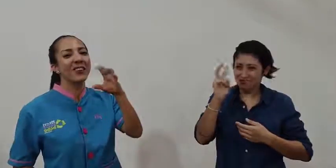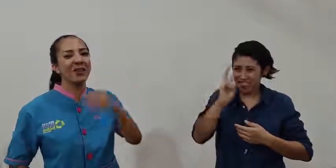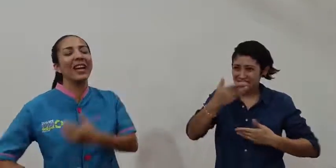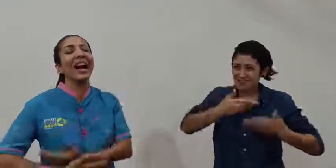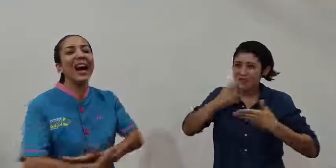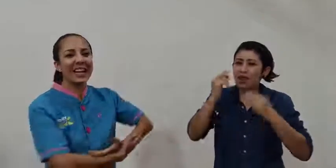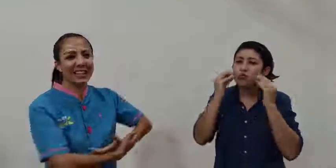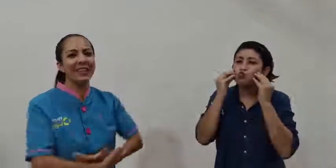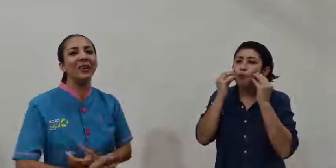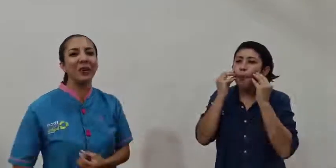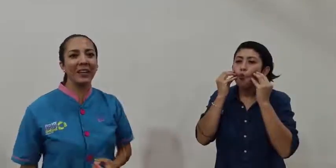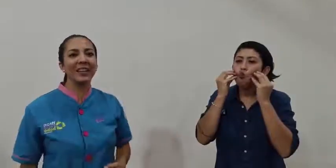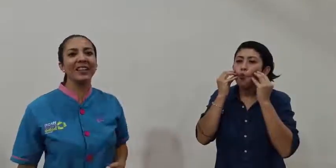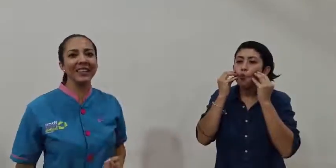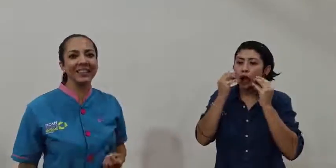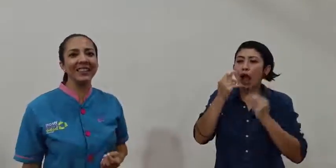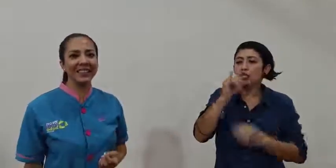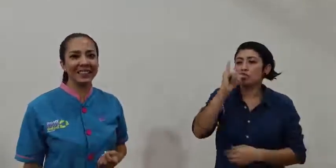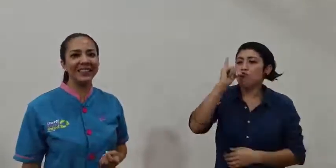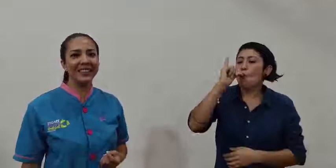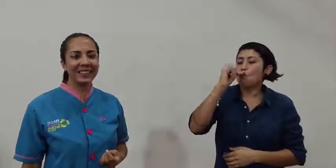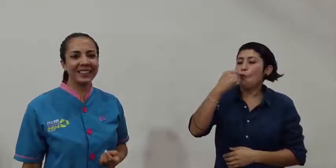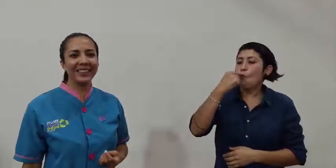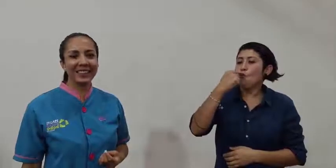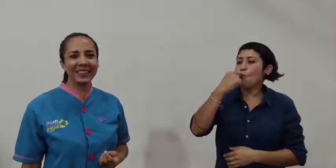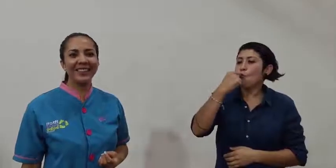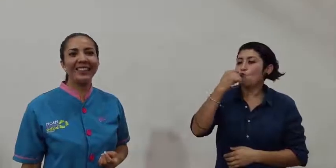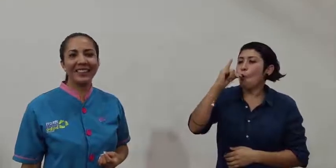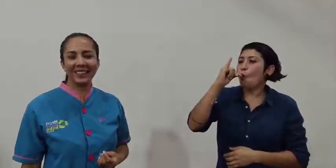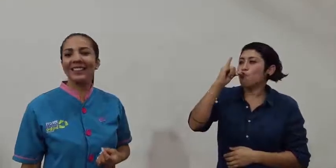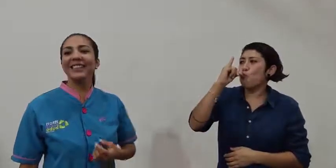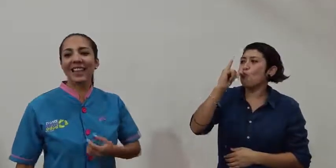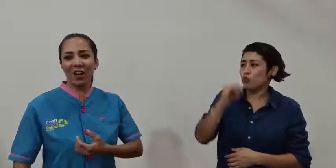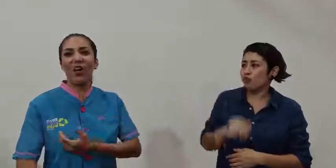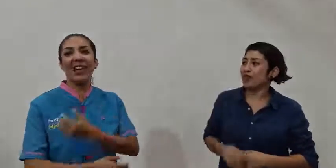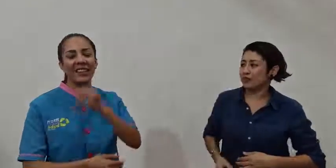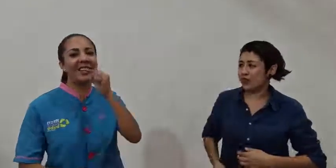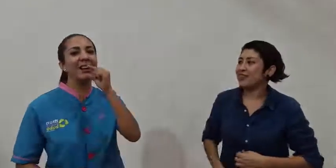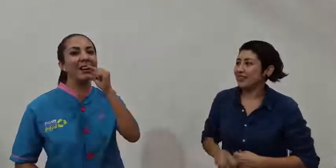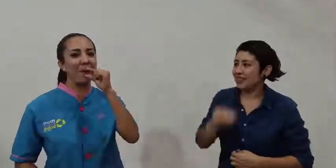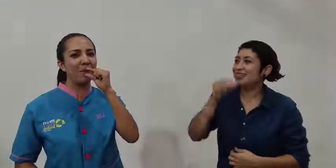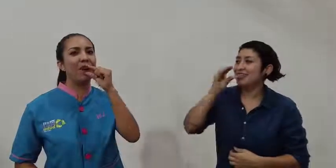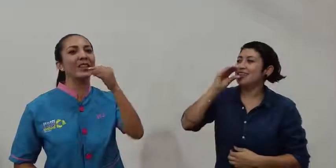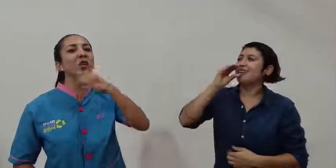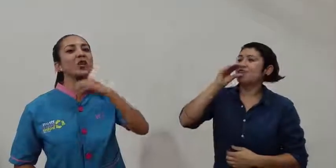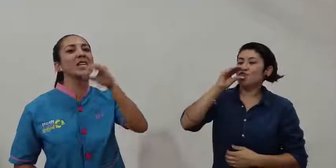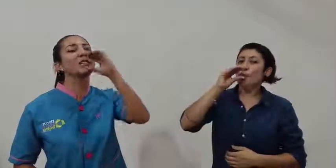Ok, ok. sí, se tiene que hacer el movimiento. Ok, de la Ajá, boca. de la boca. Entonces,